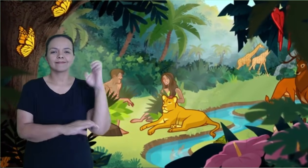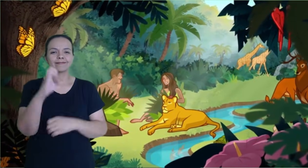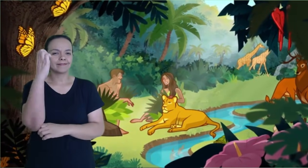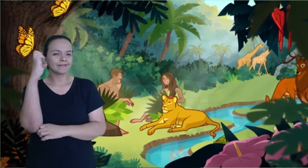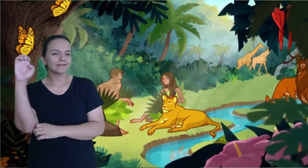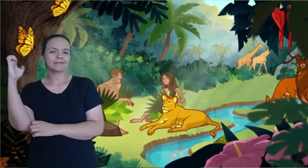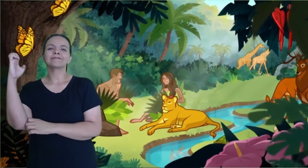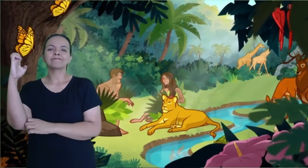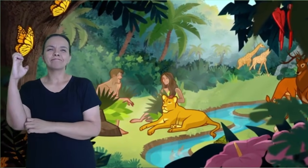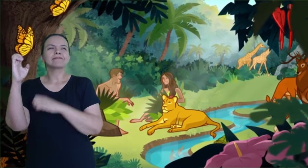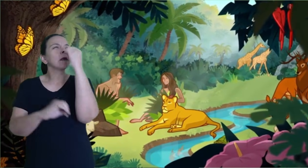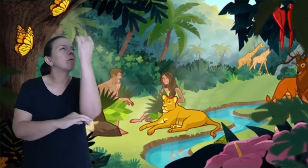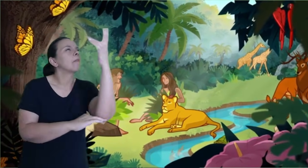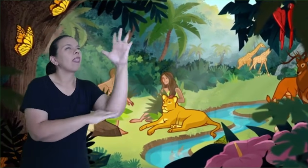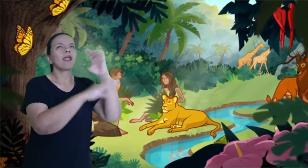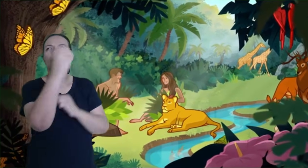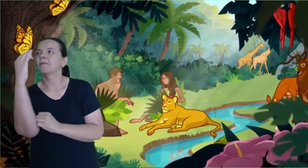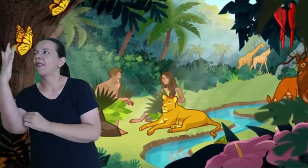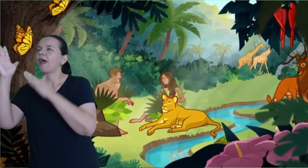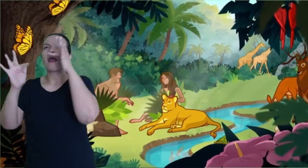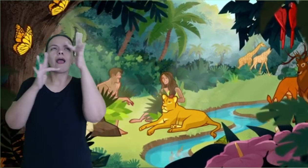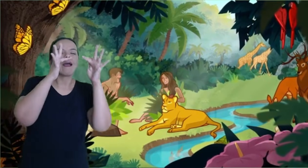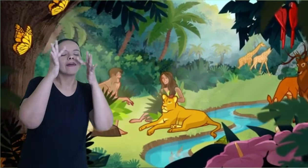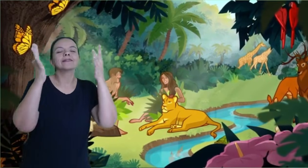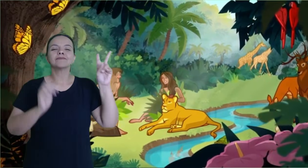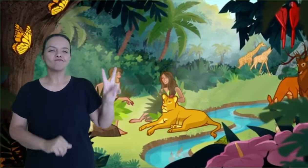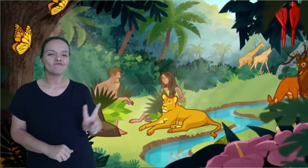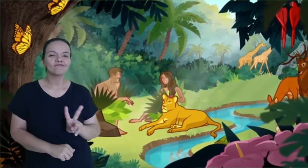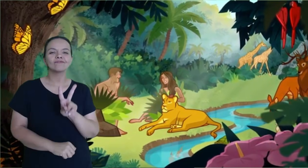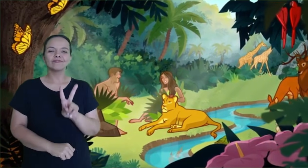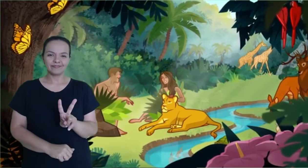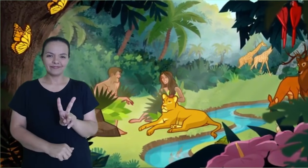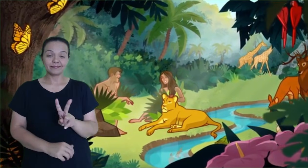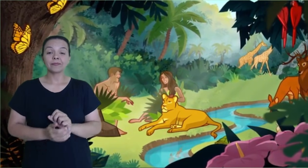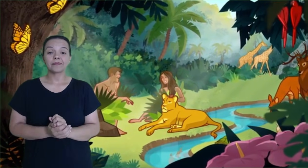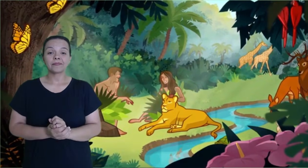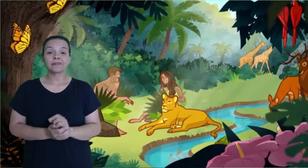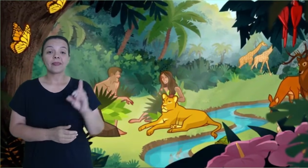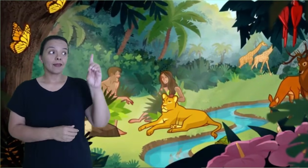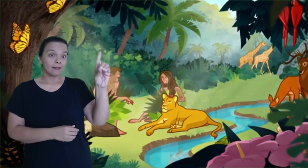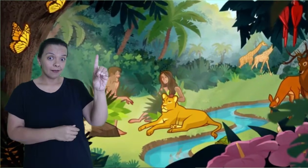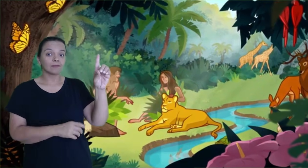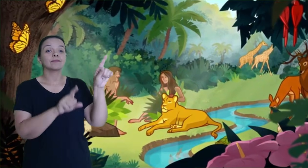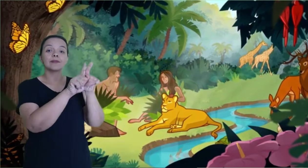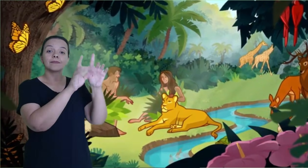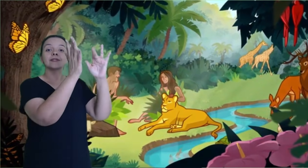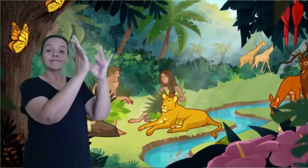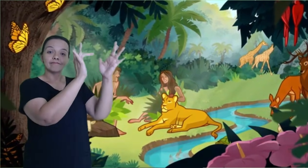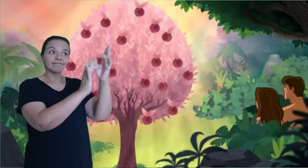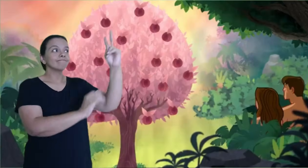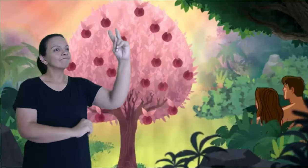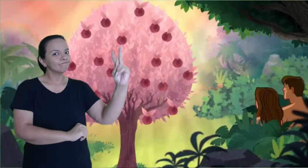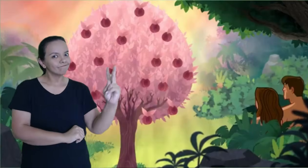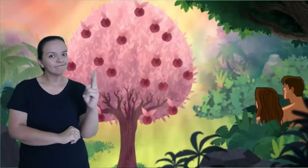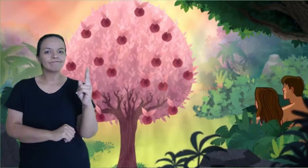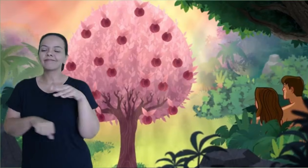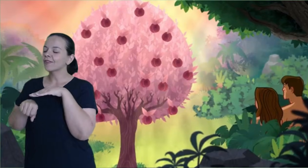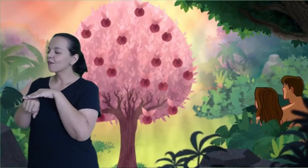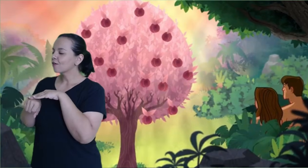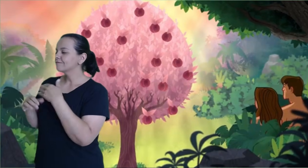árvores. Deus, nosso Pai Celestial, e o Senhor Jesus Cristo os visitavam e falavam com eles. Deus permitiu que eles